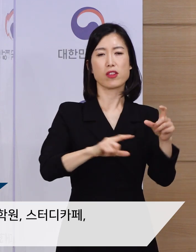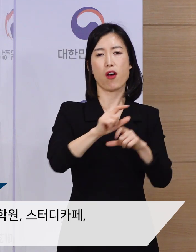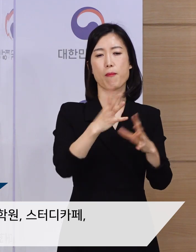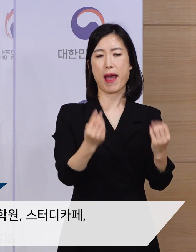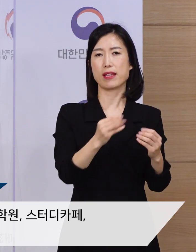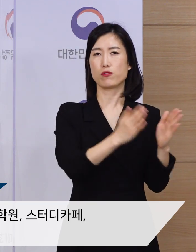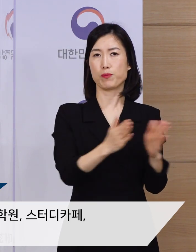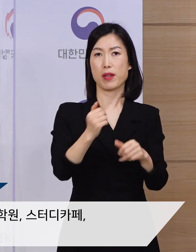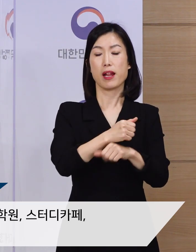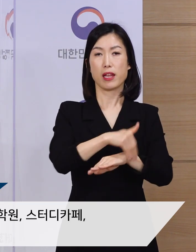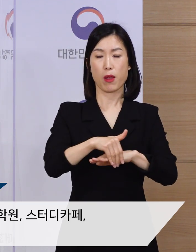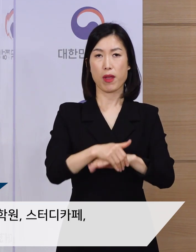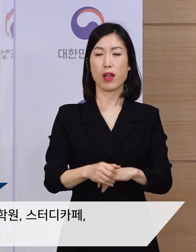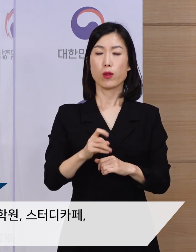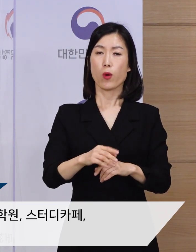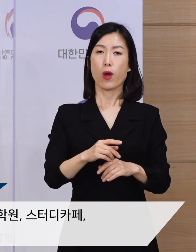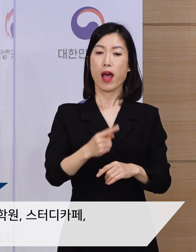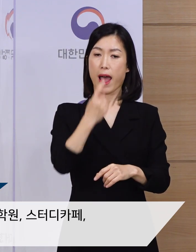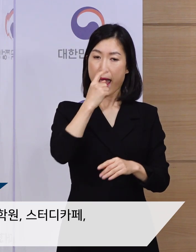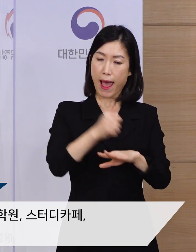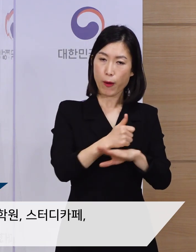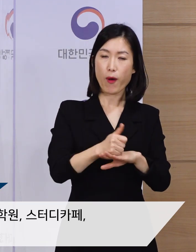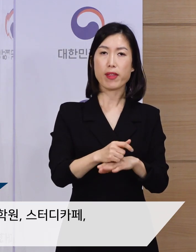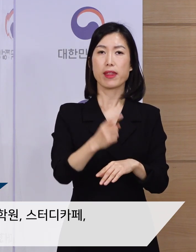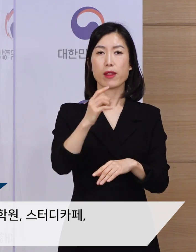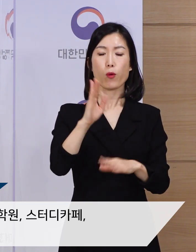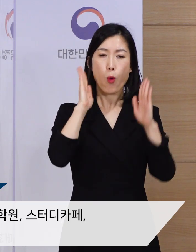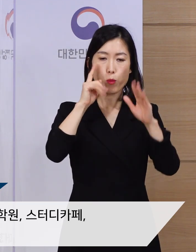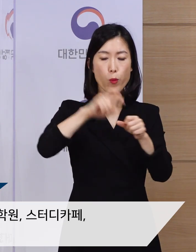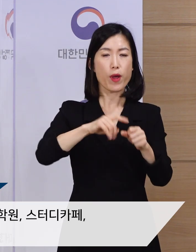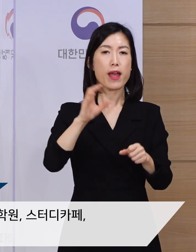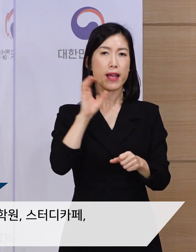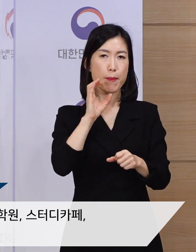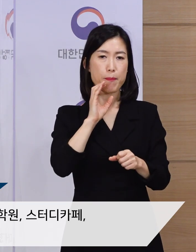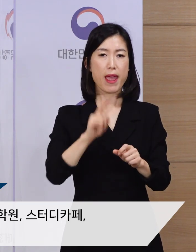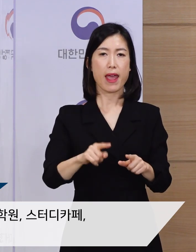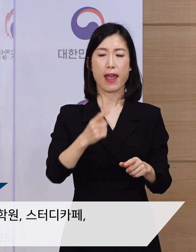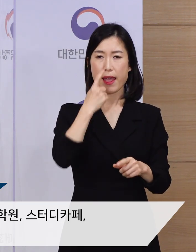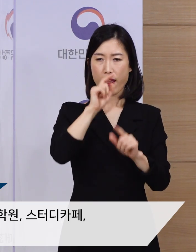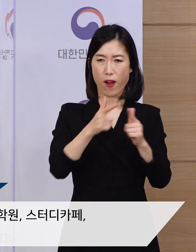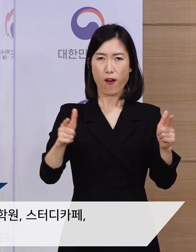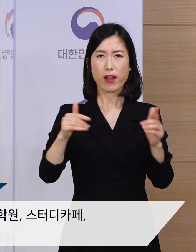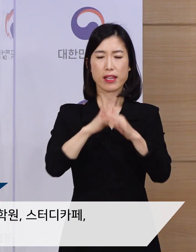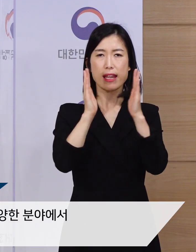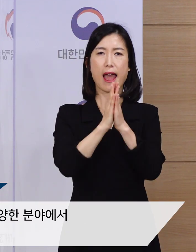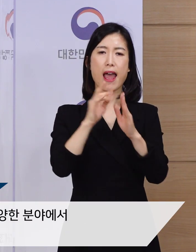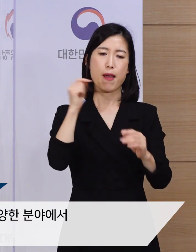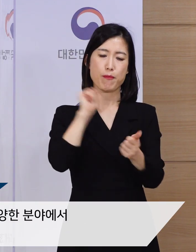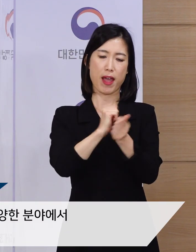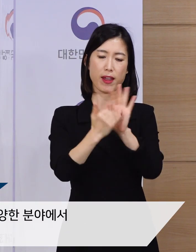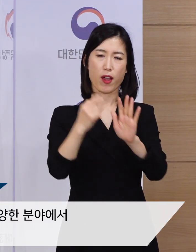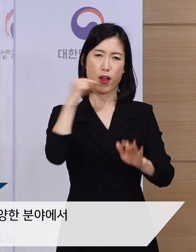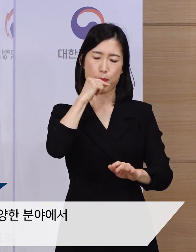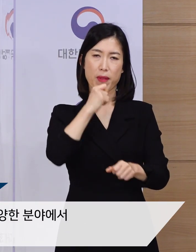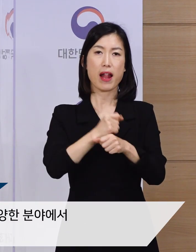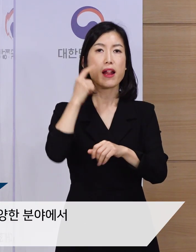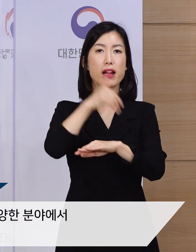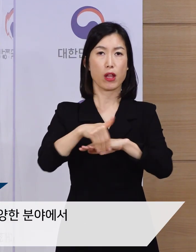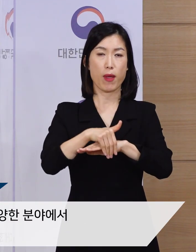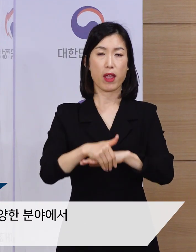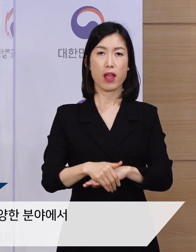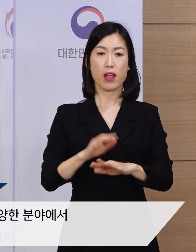설정하고 학원, 스터디 카페, 노래방 등의 방역 관리를 강화하겠습니다. 연말 연시